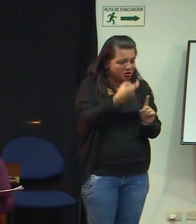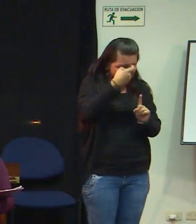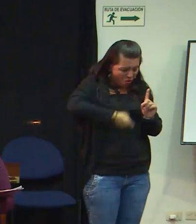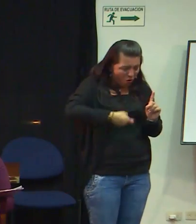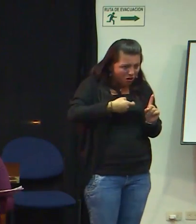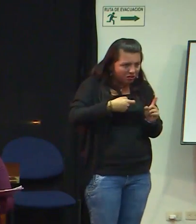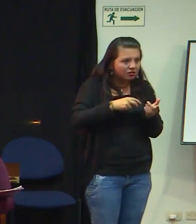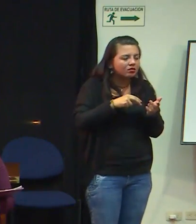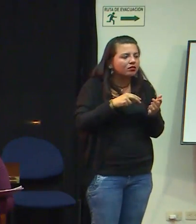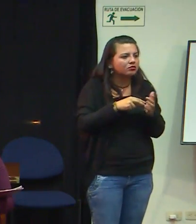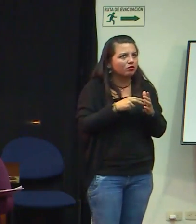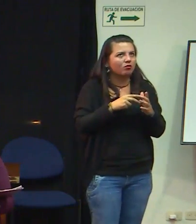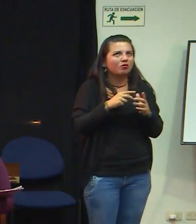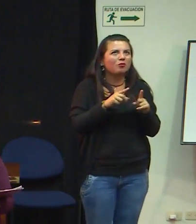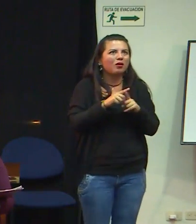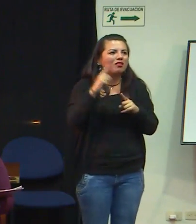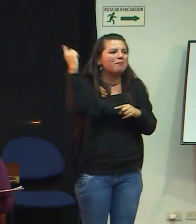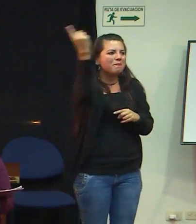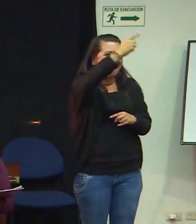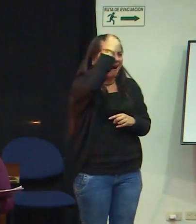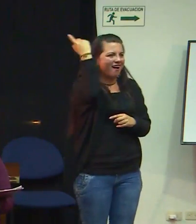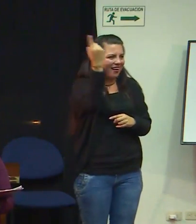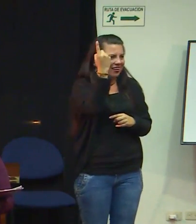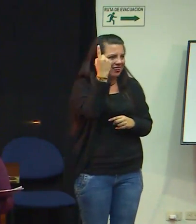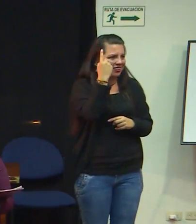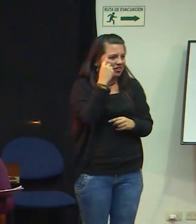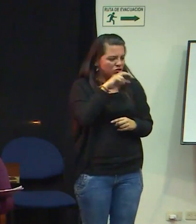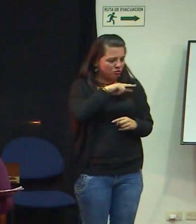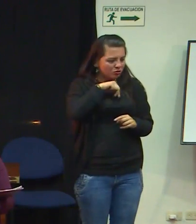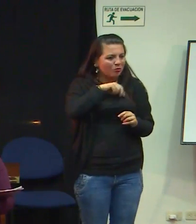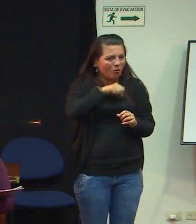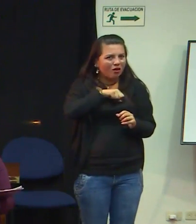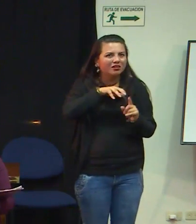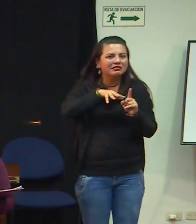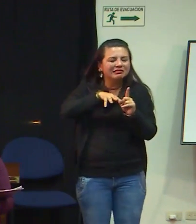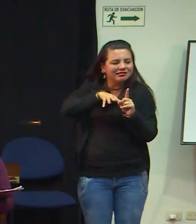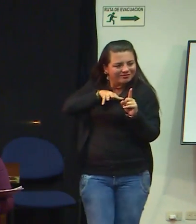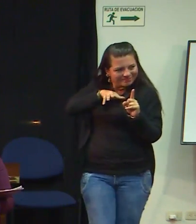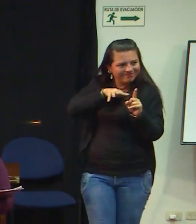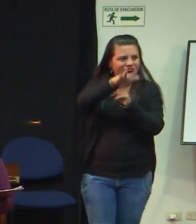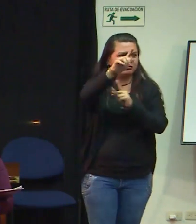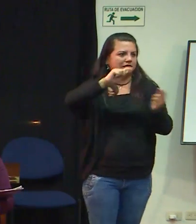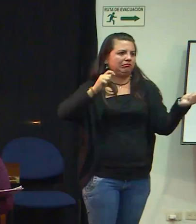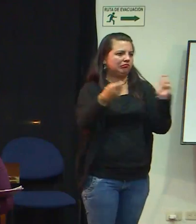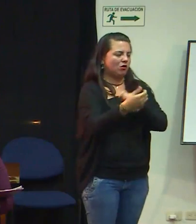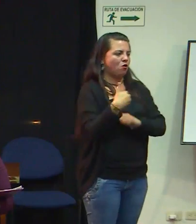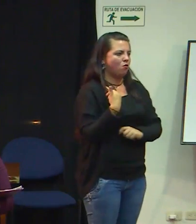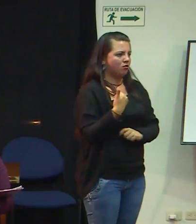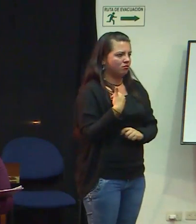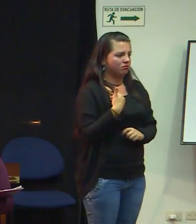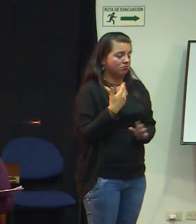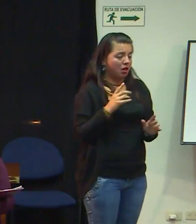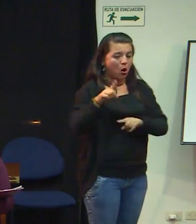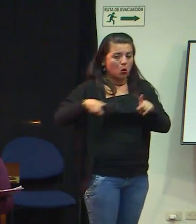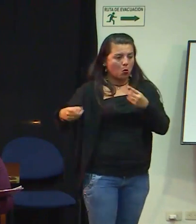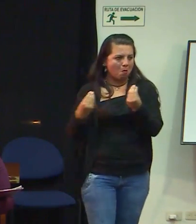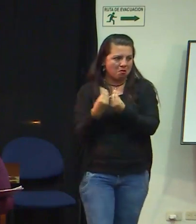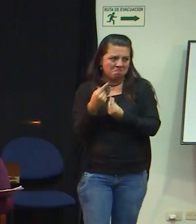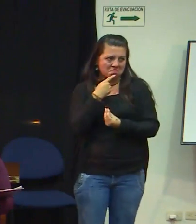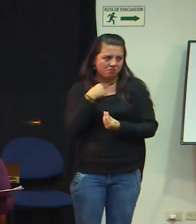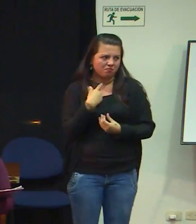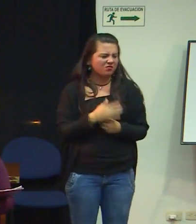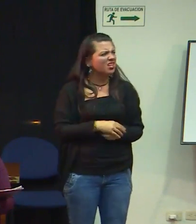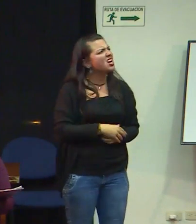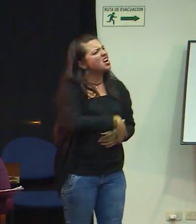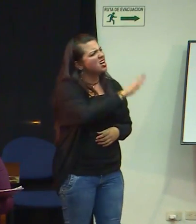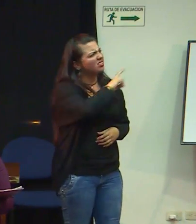gran macro que nosotros vemos como transformadores de jóvenes. Algunos compañeros me decían alguna vez,